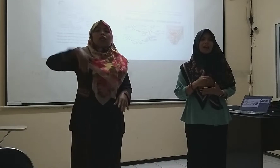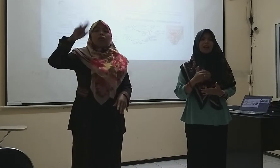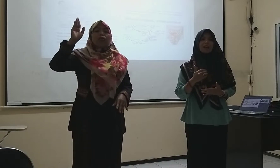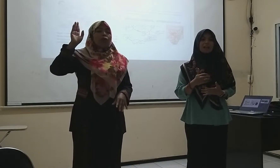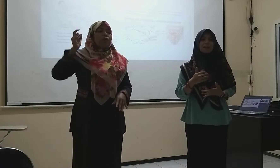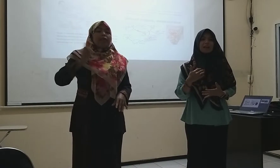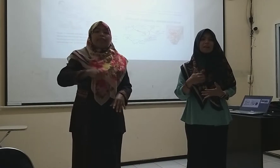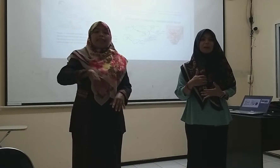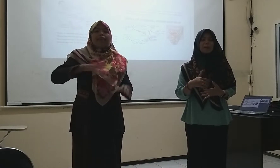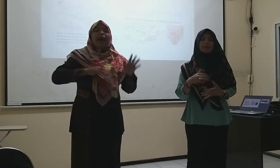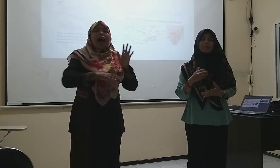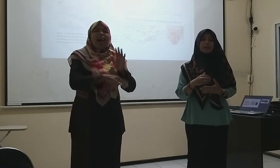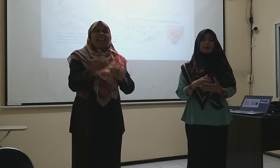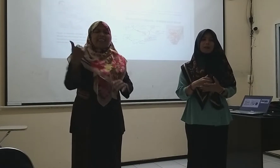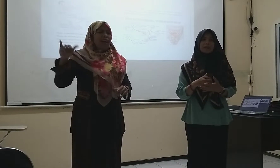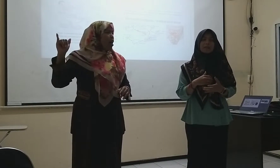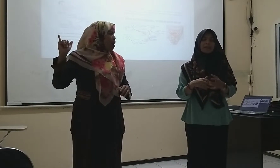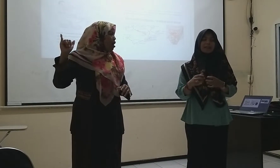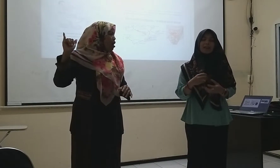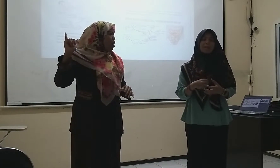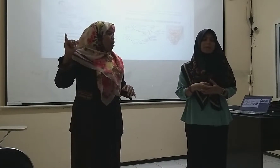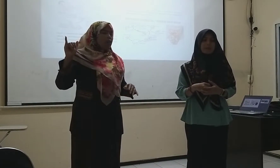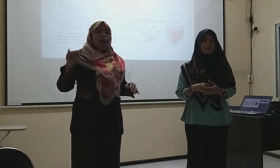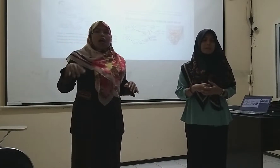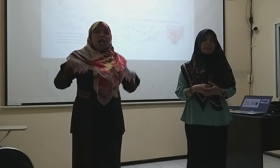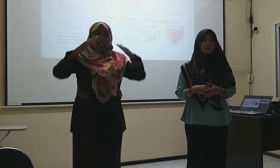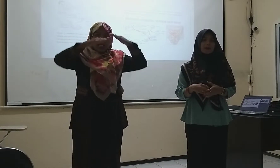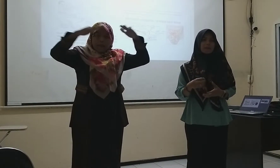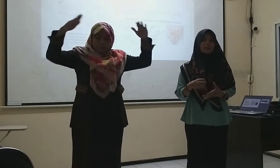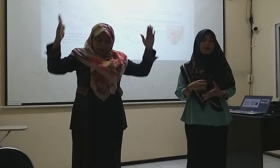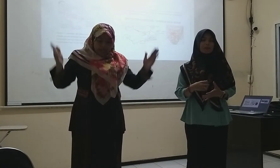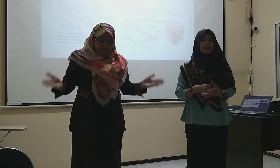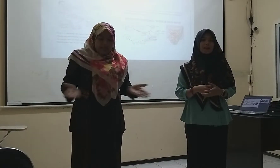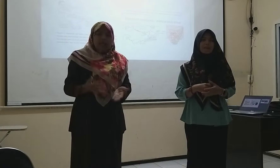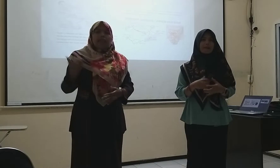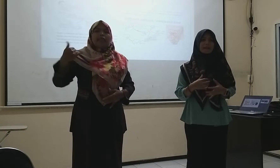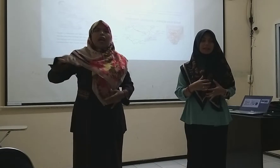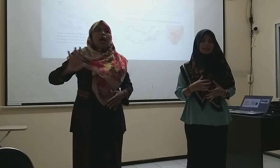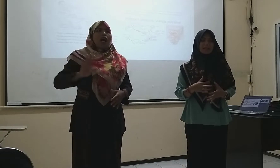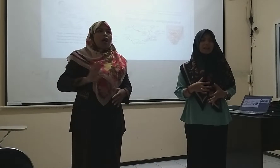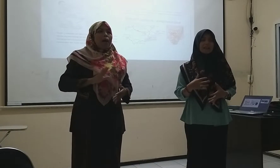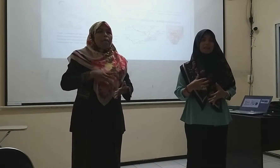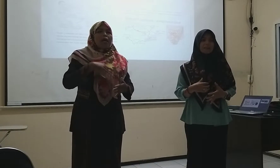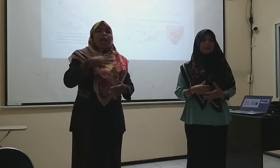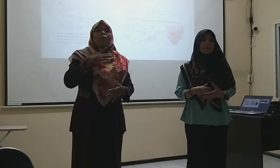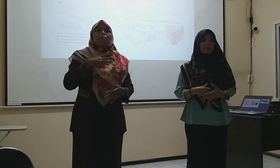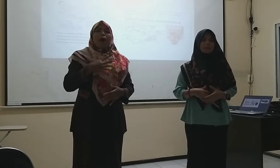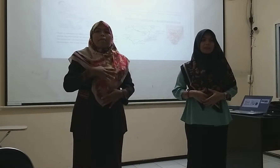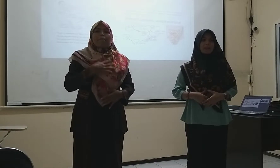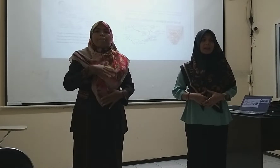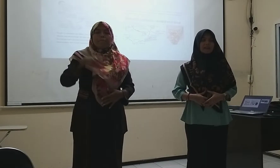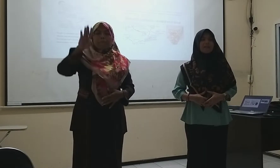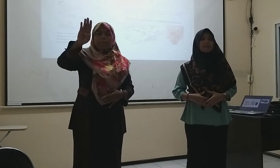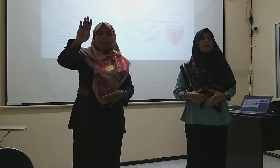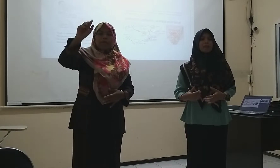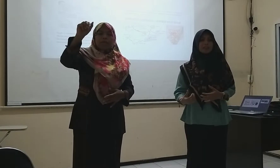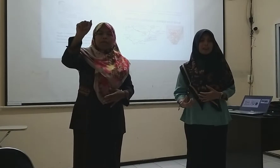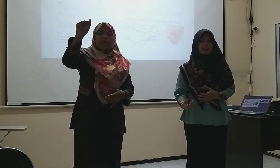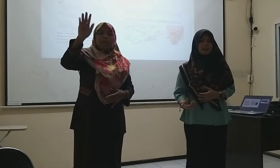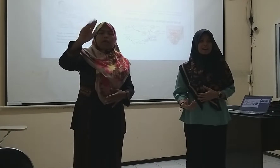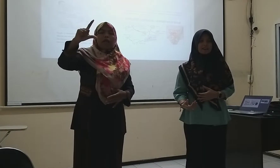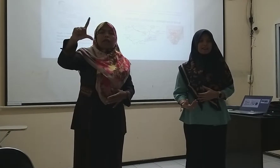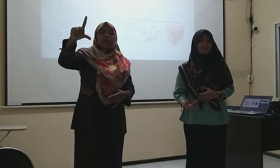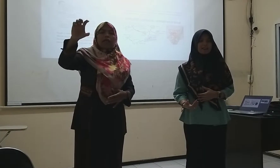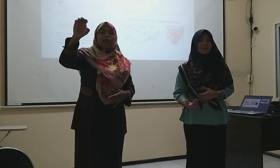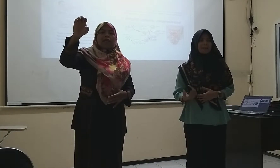di air yang lembab, di tempat yang lembab. Itu amoeba itu adalah parasit yang bisa merugikan